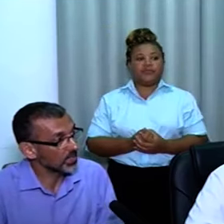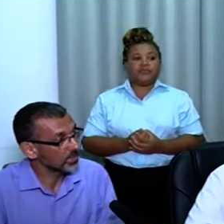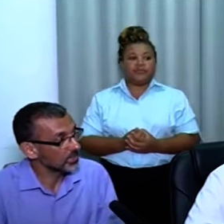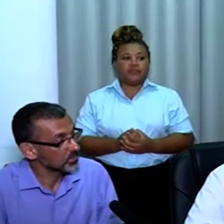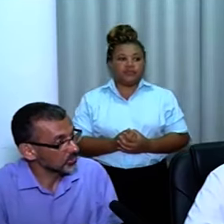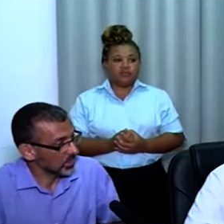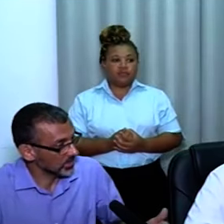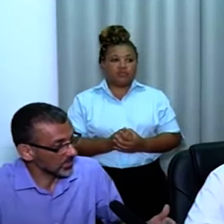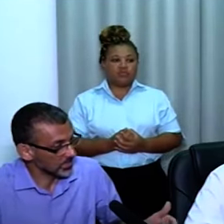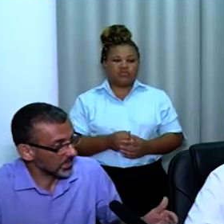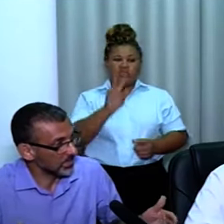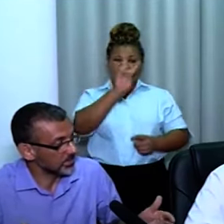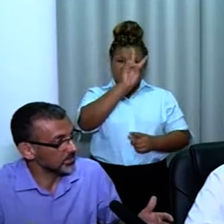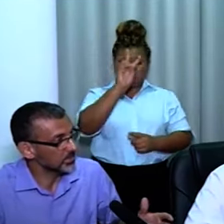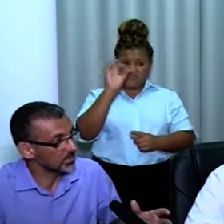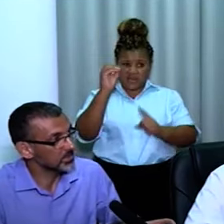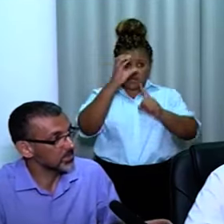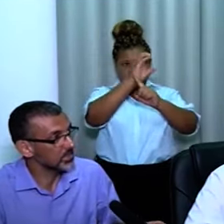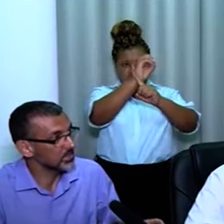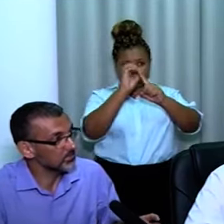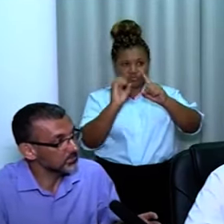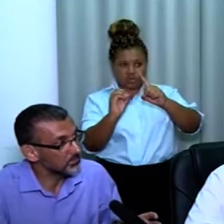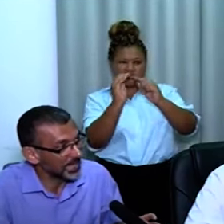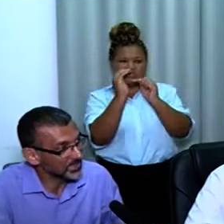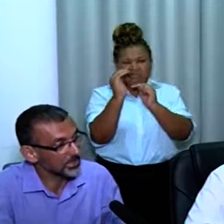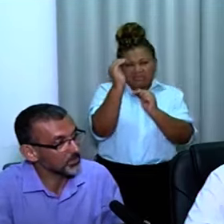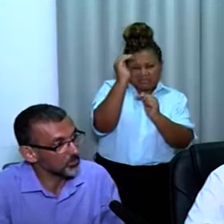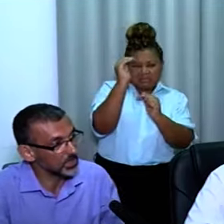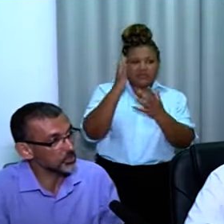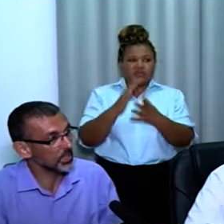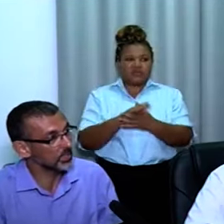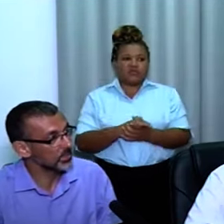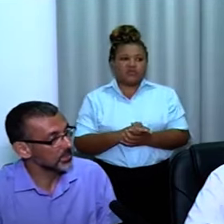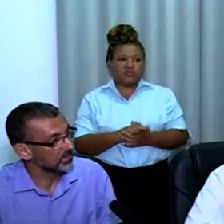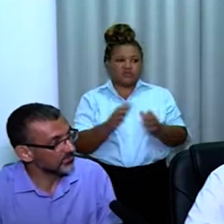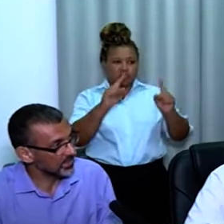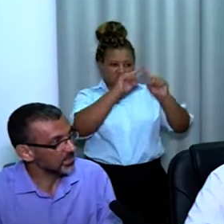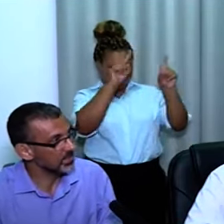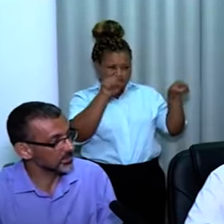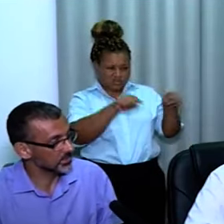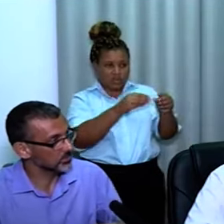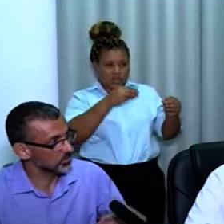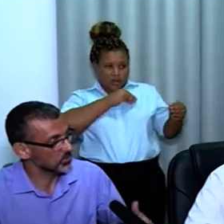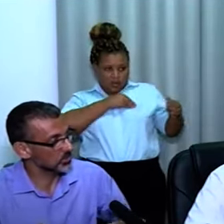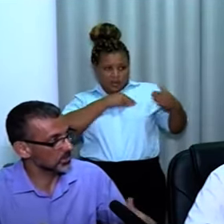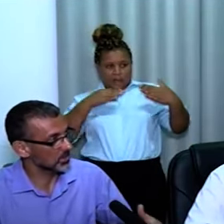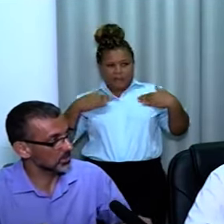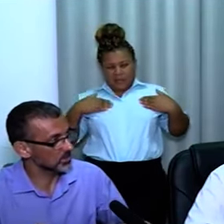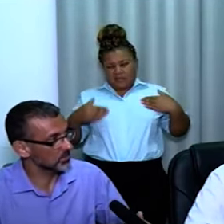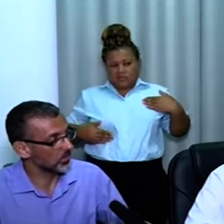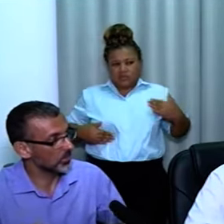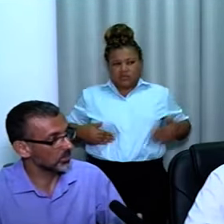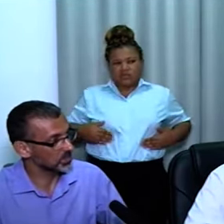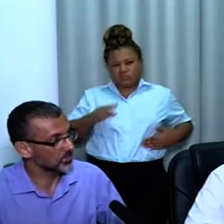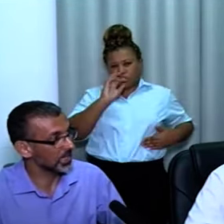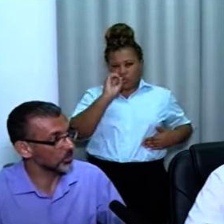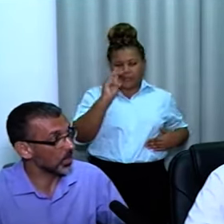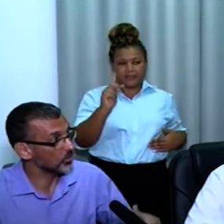vous avez besoin, si vous avez sa quantité de patients qui ont besoin ventilateurs pour les autres